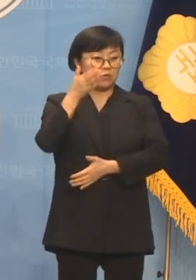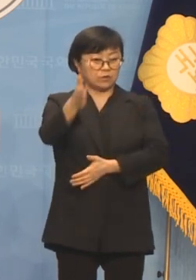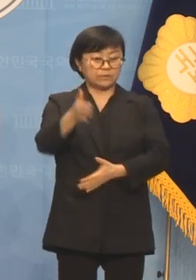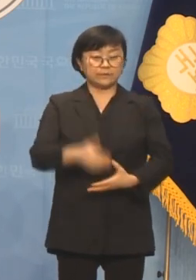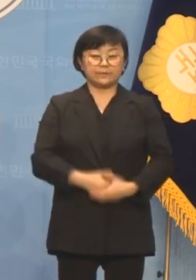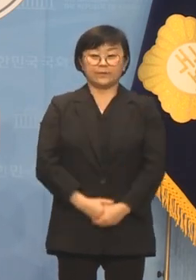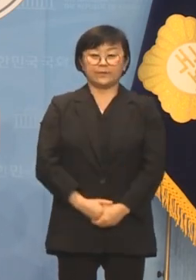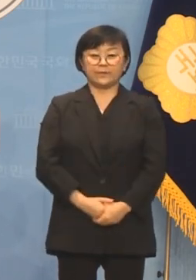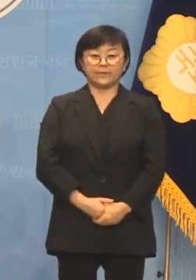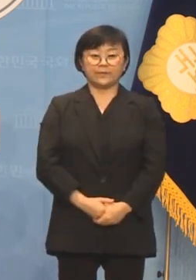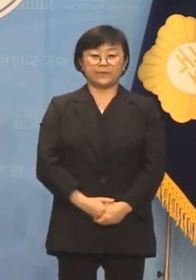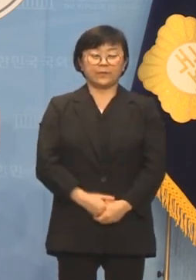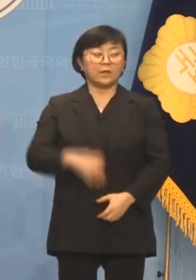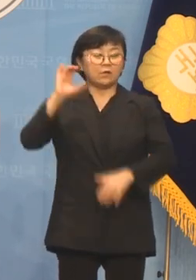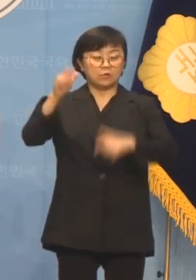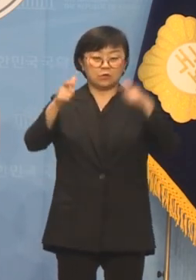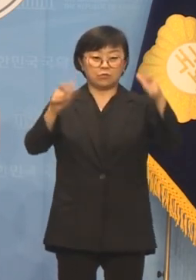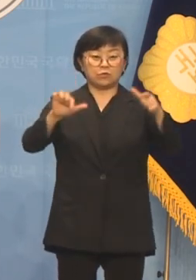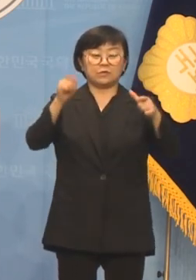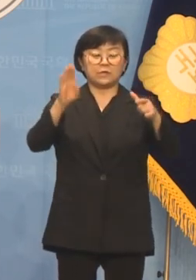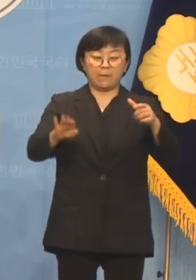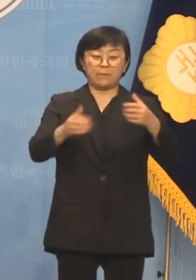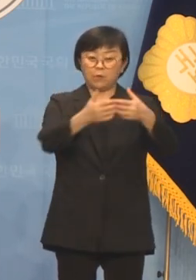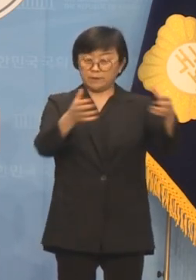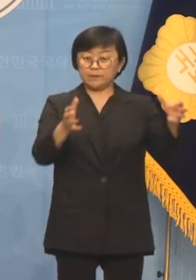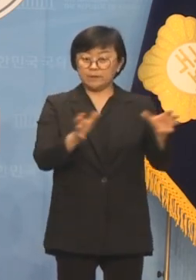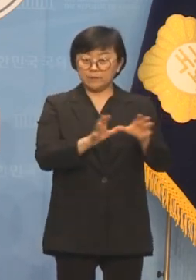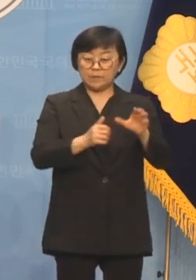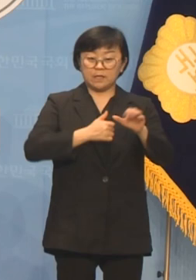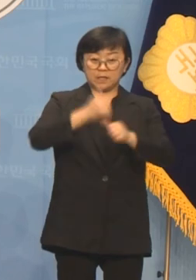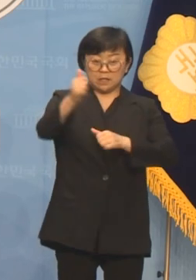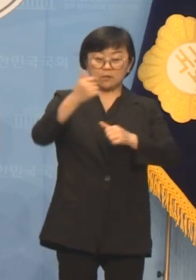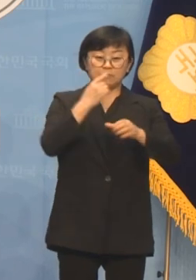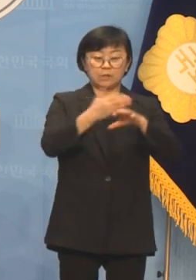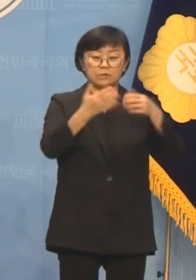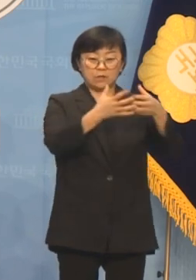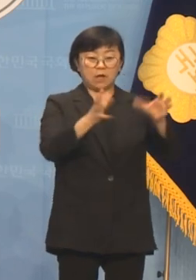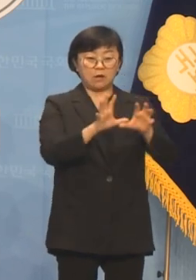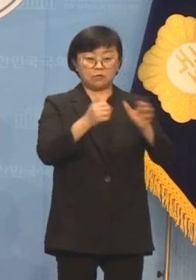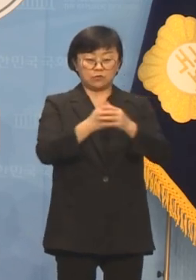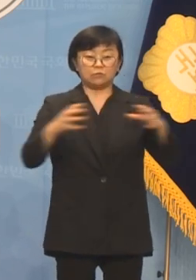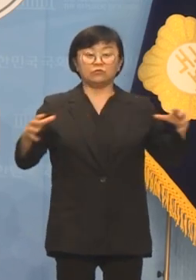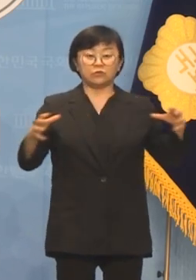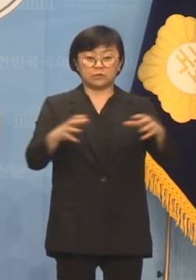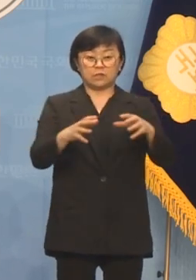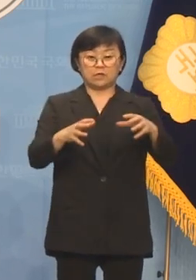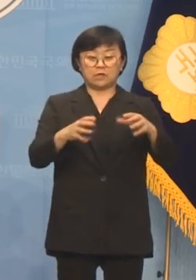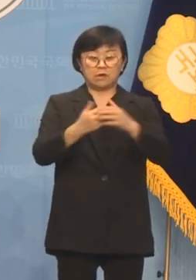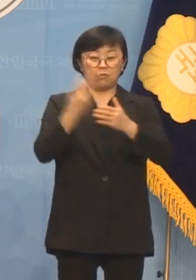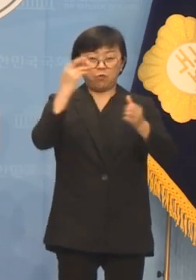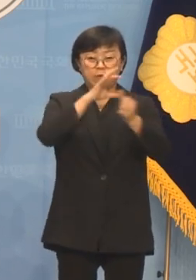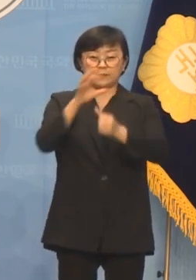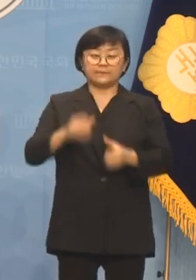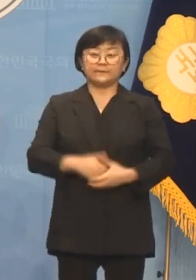보여드리겠습니다. 영등포구갑 온팀, 이기는 민주당으로 하나 되어 민주당을